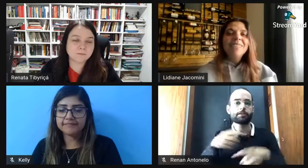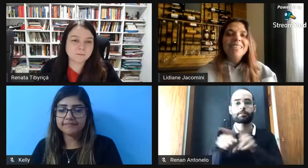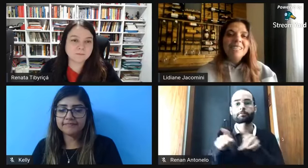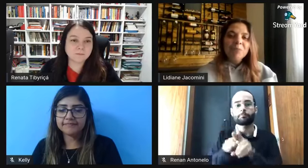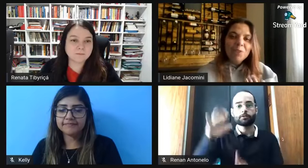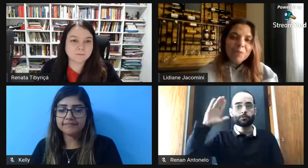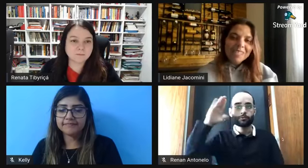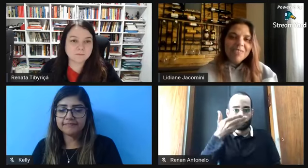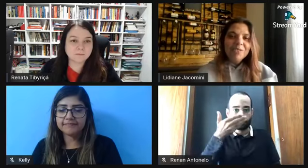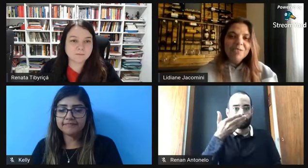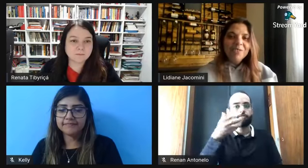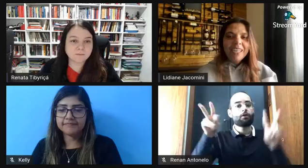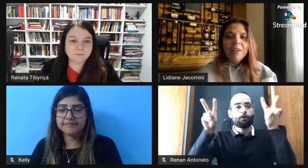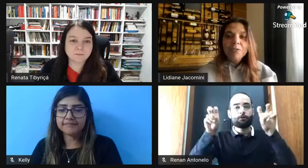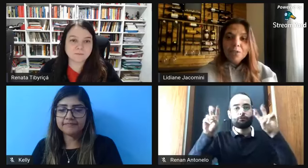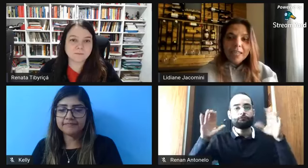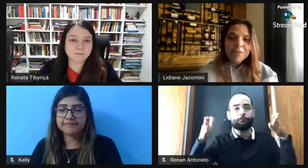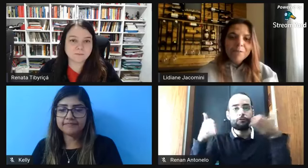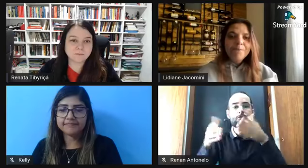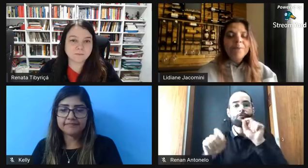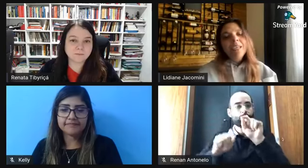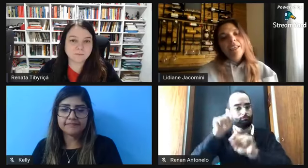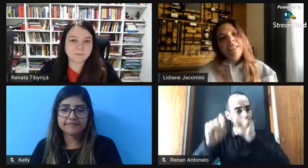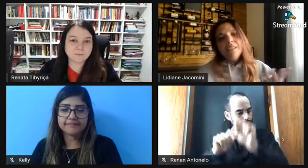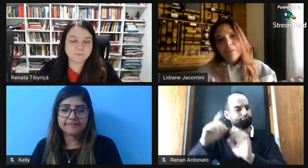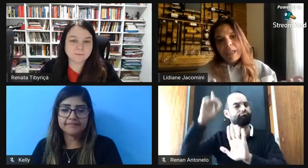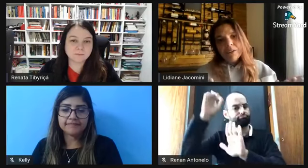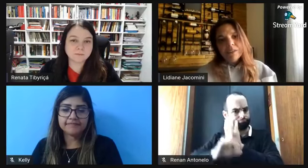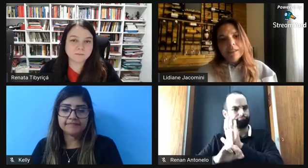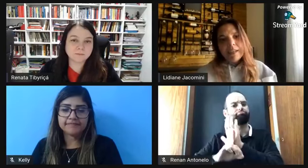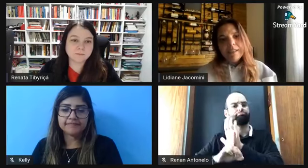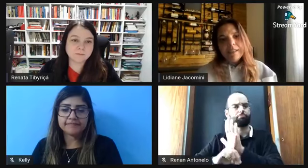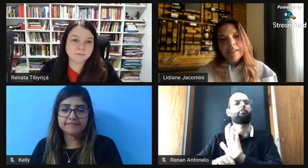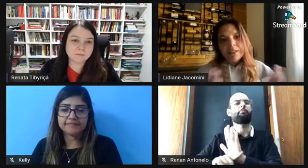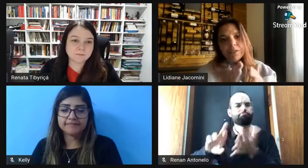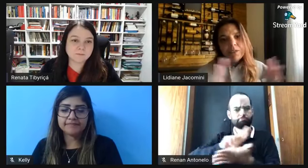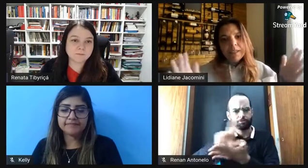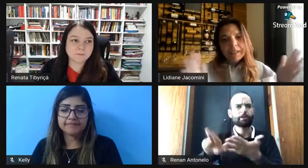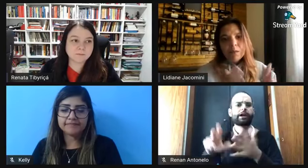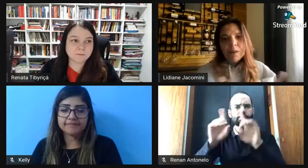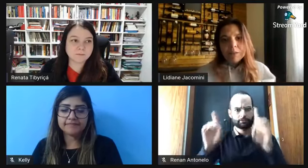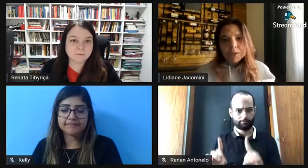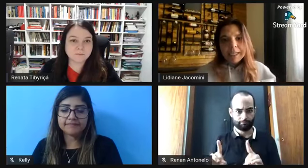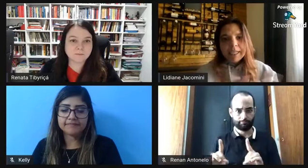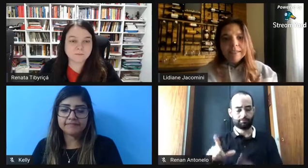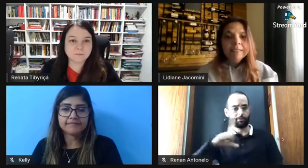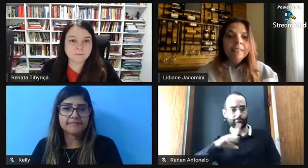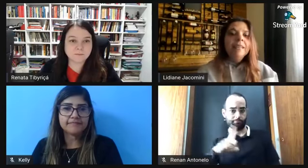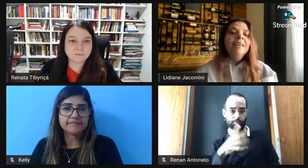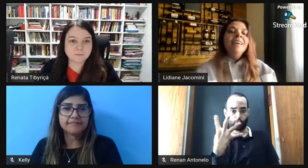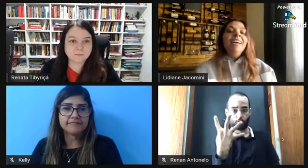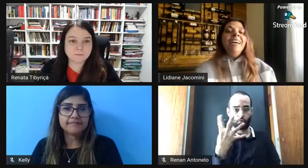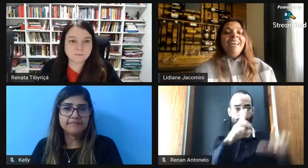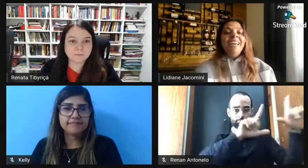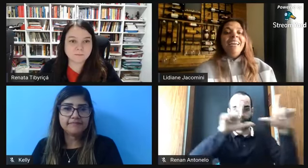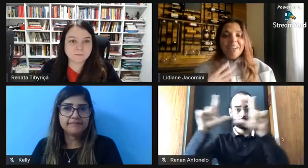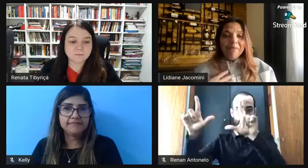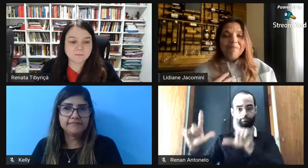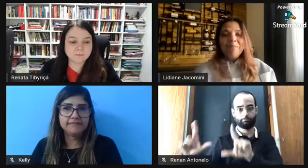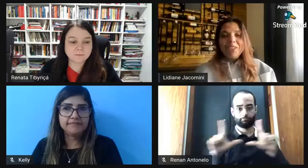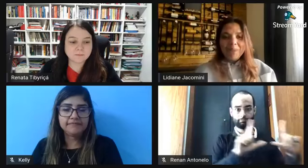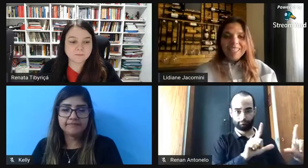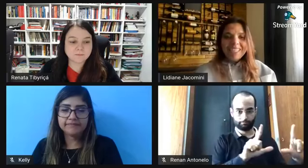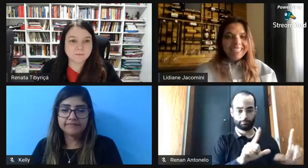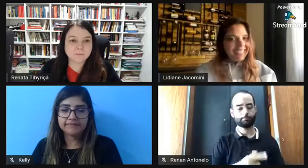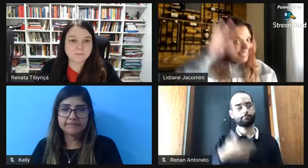é deficiência múltipla sensorial e os direitos. Inicialmente, a nossa tela está dividida aqui em 4 janelas. Eu